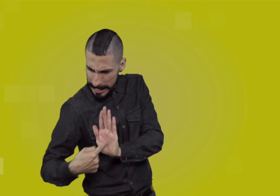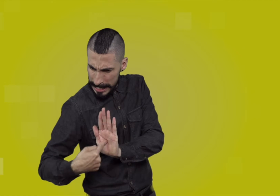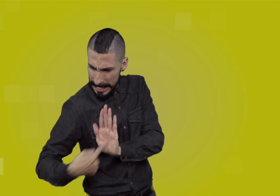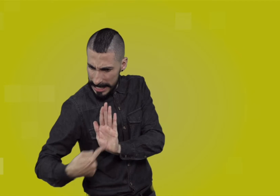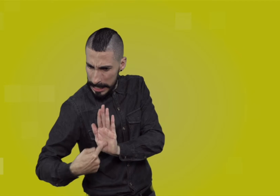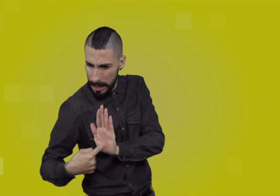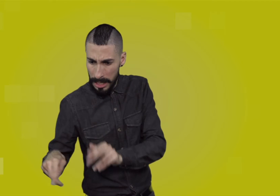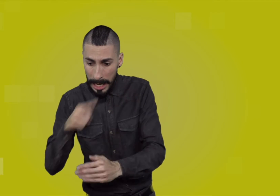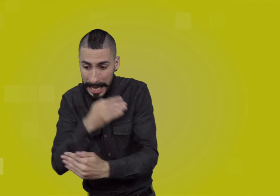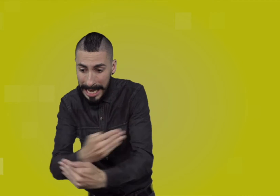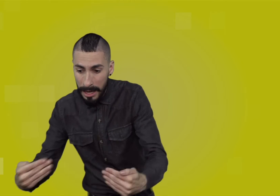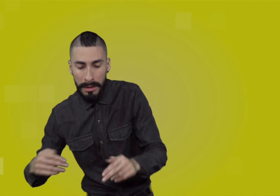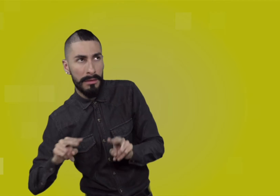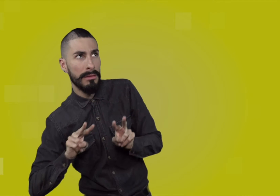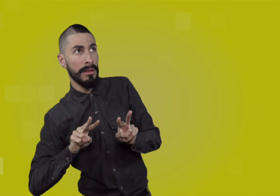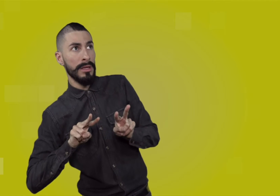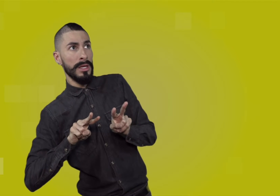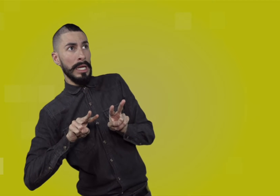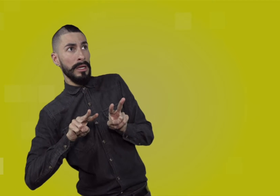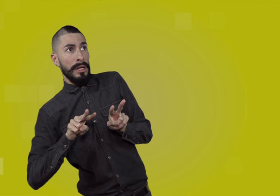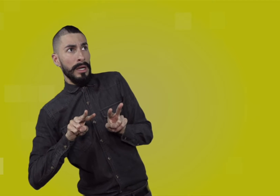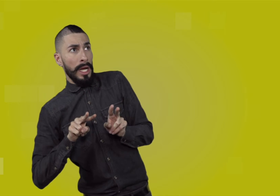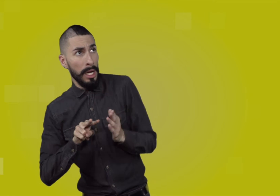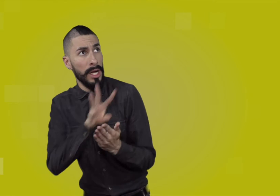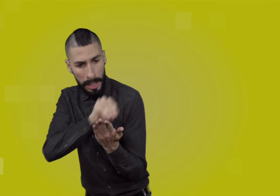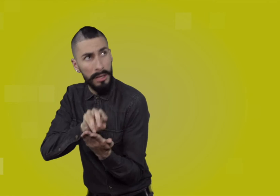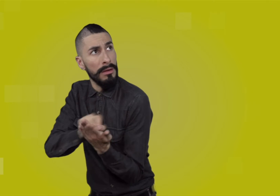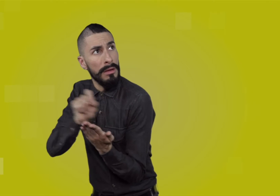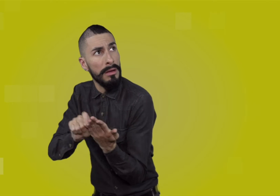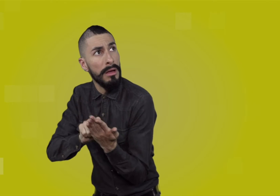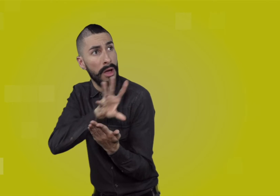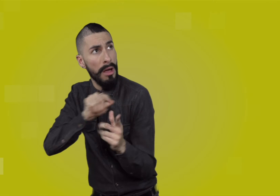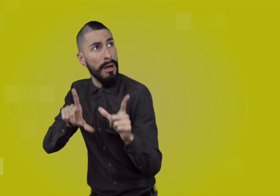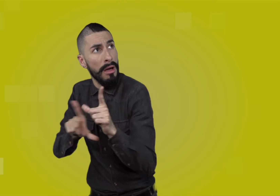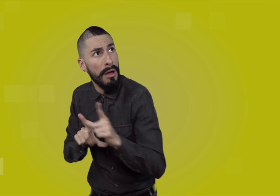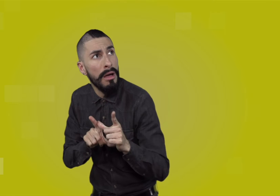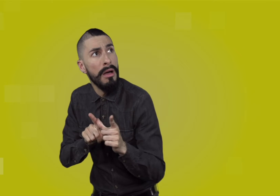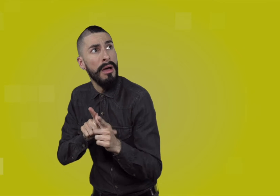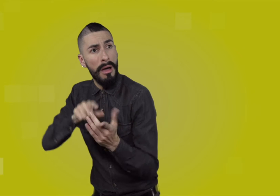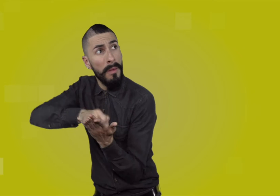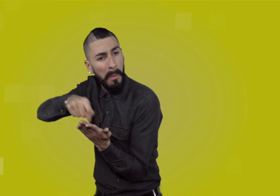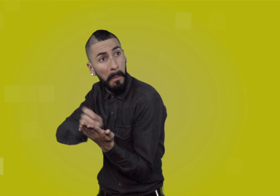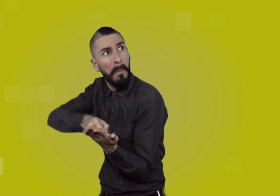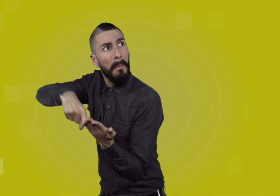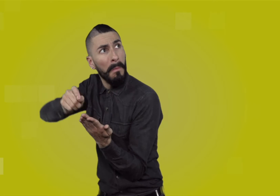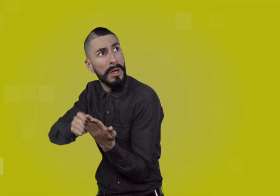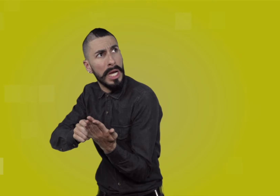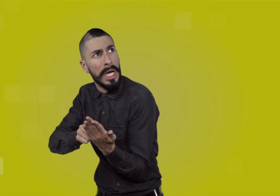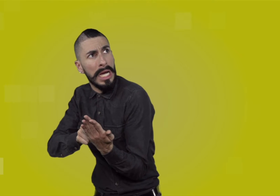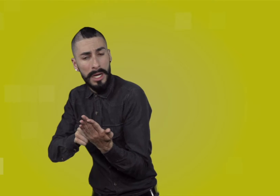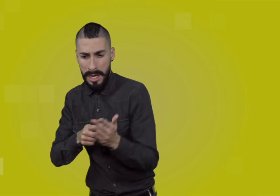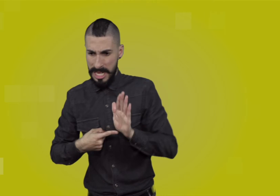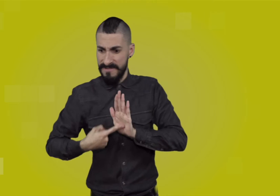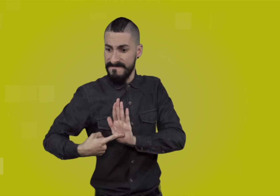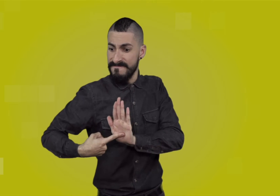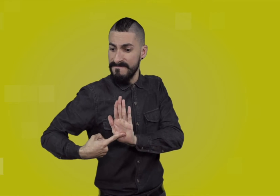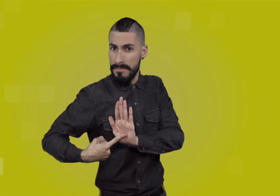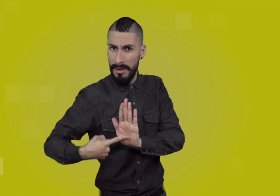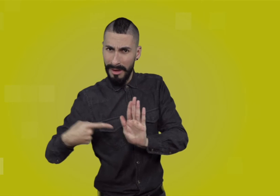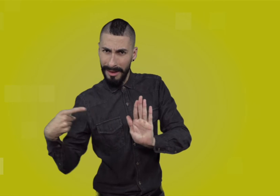realizar de una manera impositiva y así provocar que los niños se sientan presionados y crean que lo primordial es aprender letras, planas